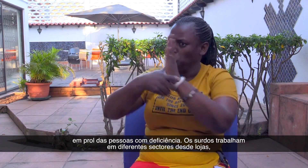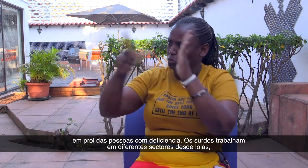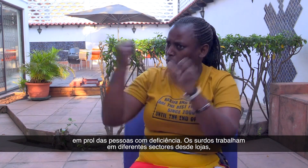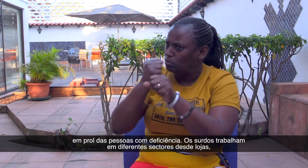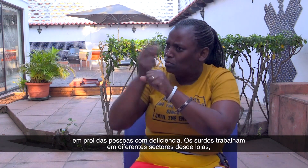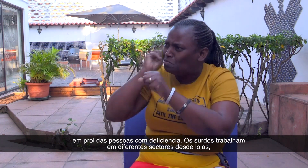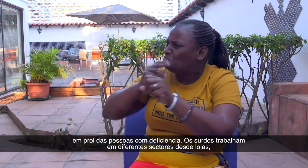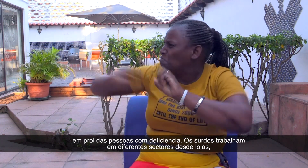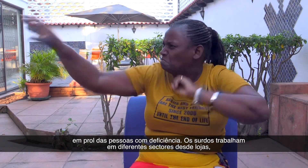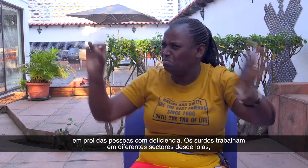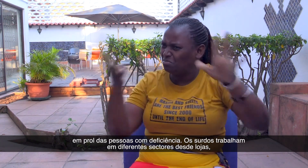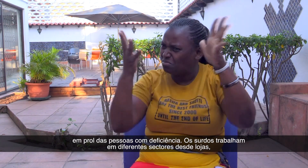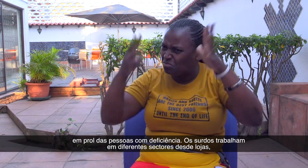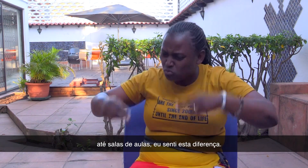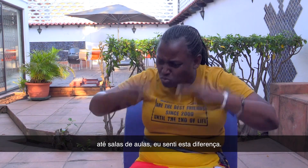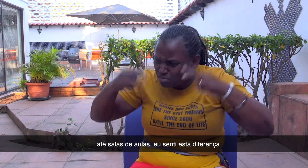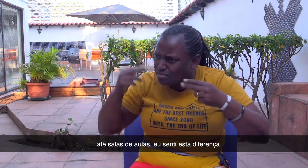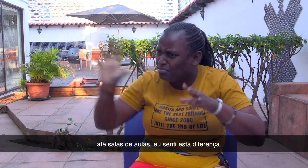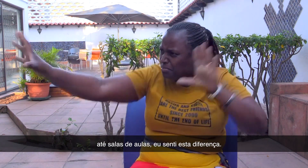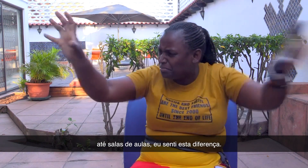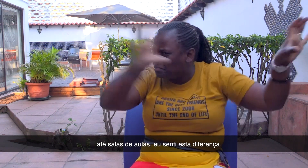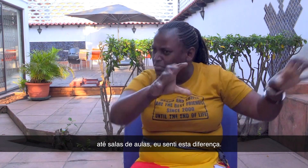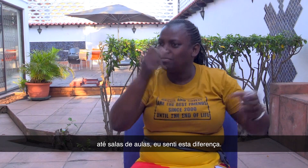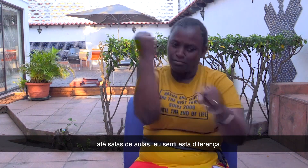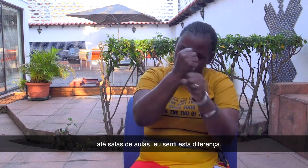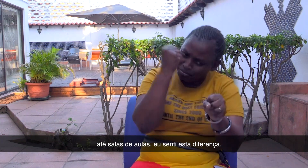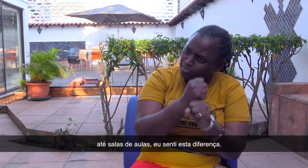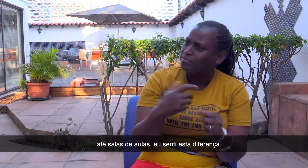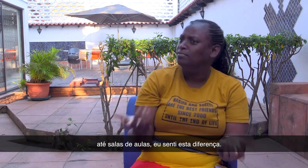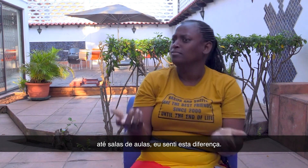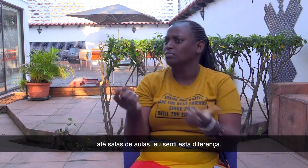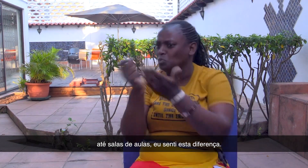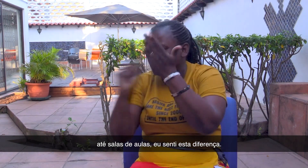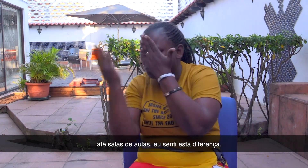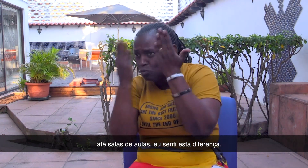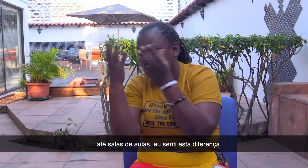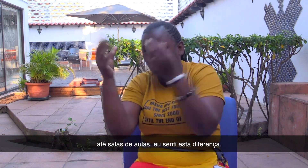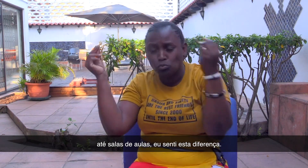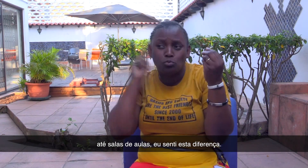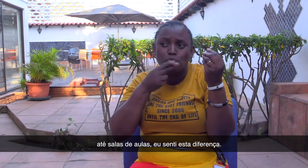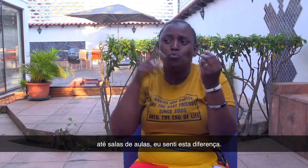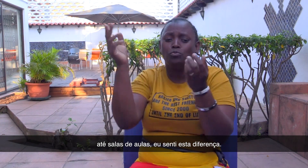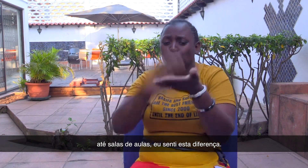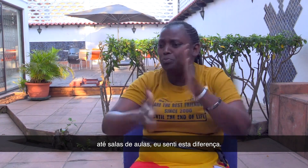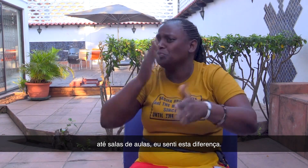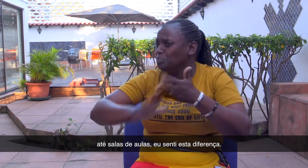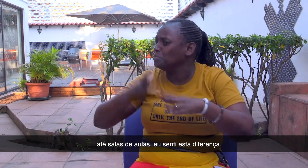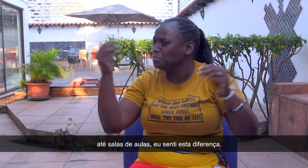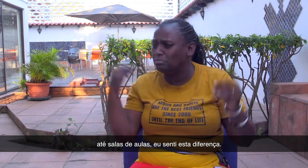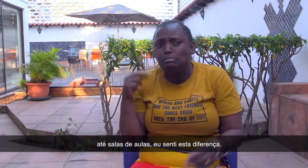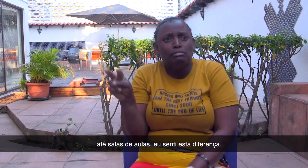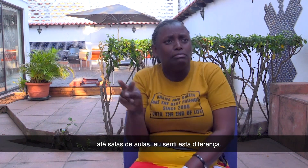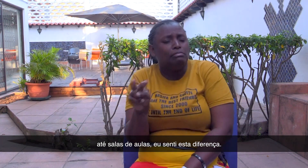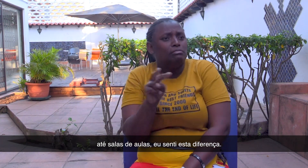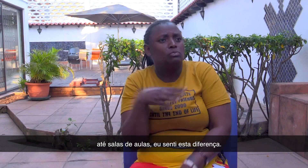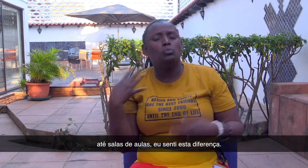das pessoas com deficiência. Os surdos trabalham em diferentes setores, desde lojas até salas de aulas. Eu